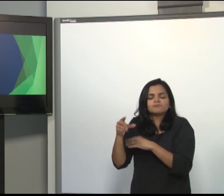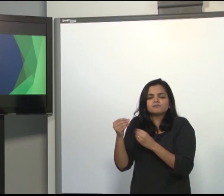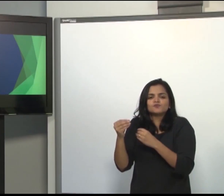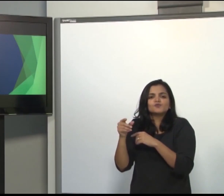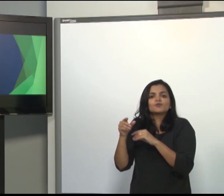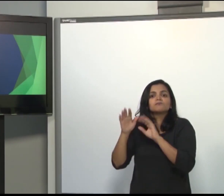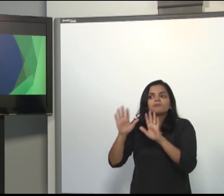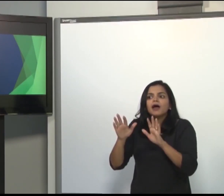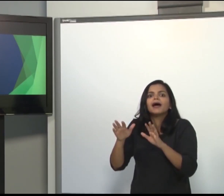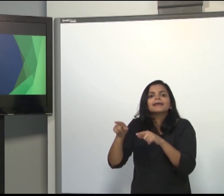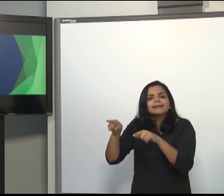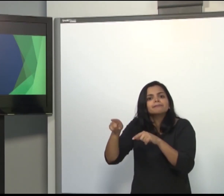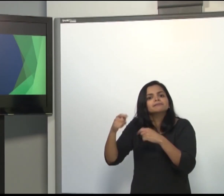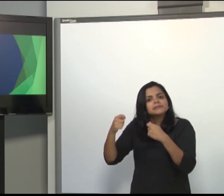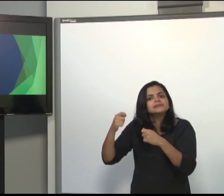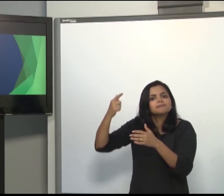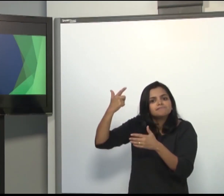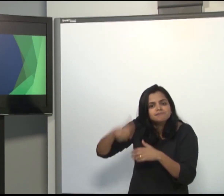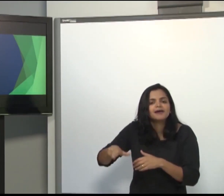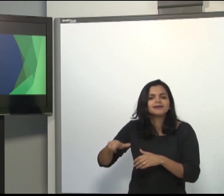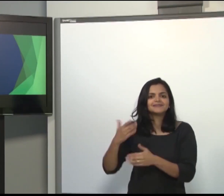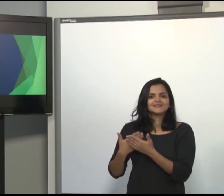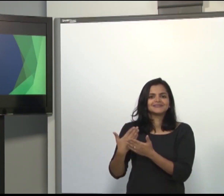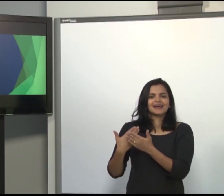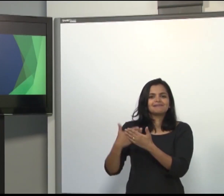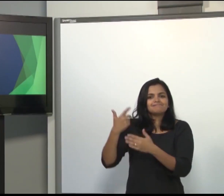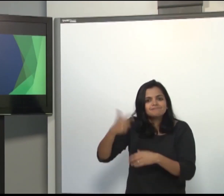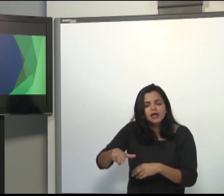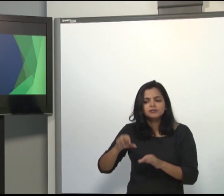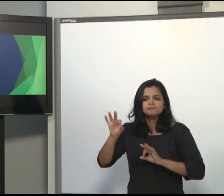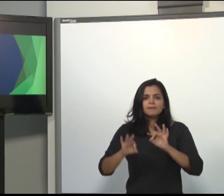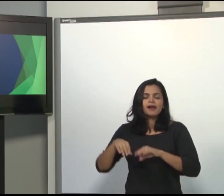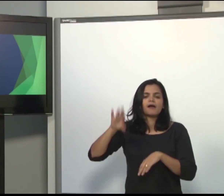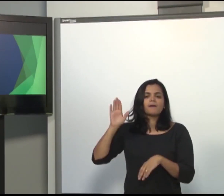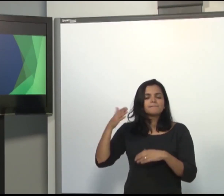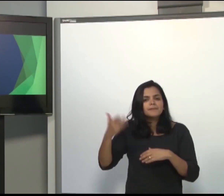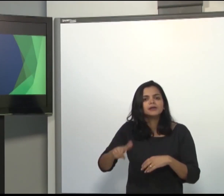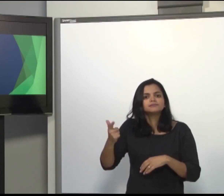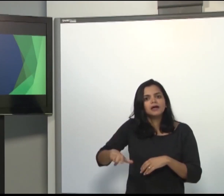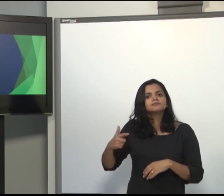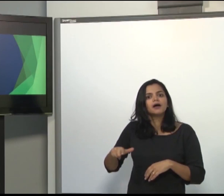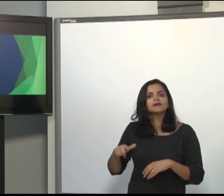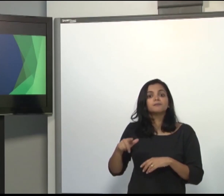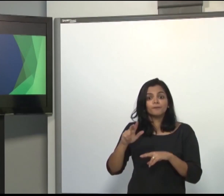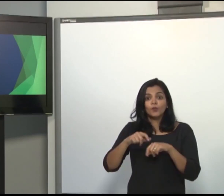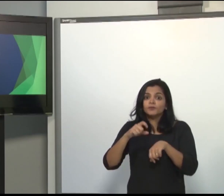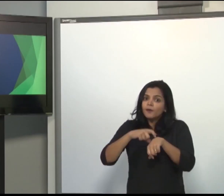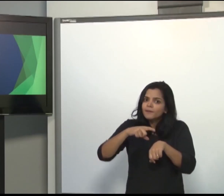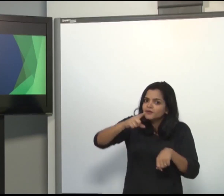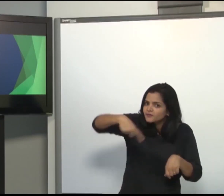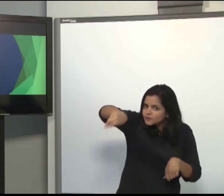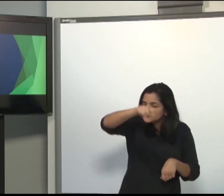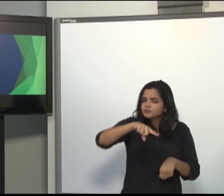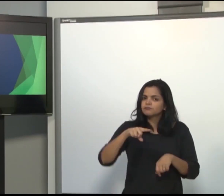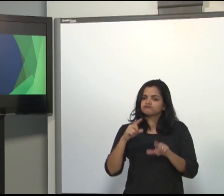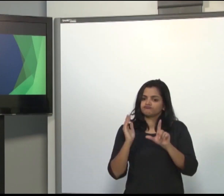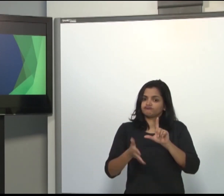porque falhas acontecem. Nós sabemos que vários instrutores estão aí e precisam ser embasados, precisam se